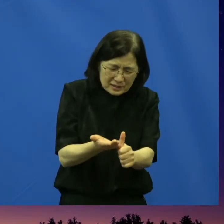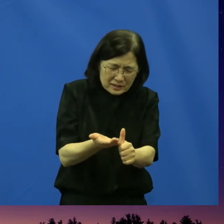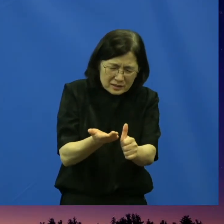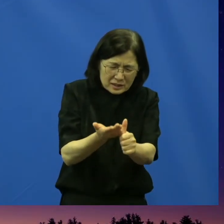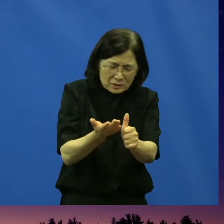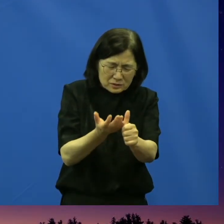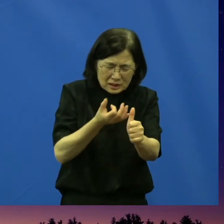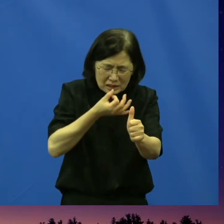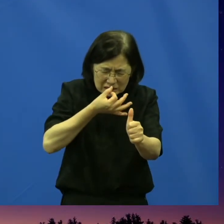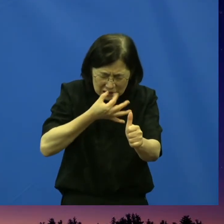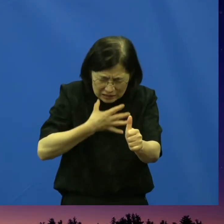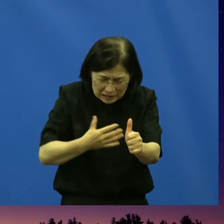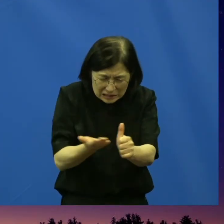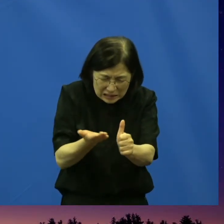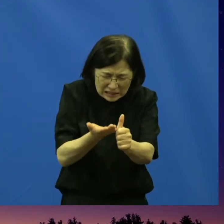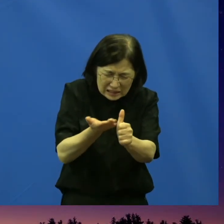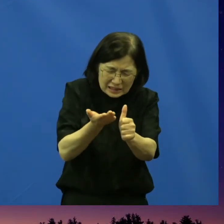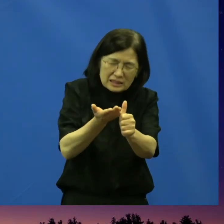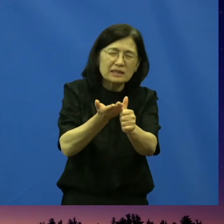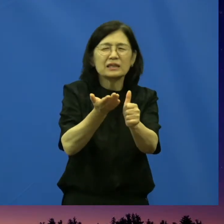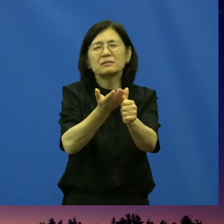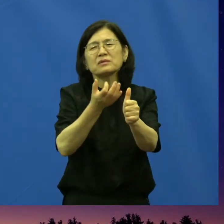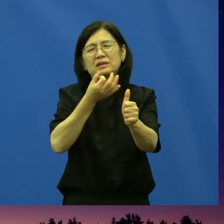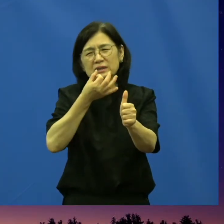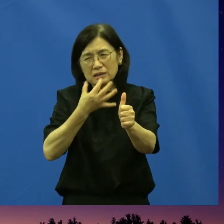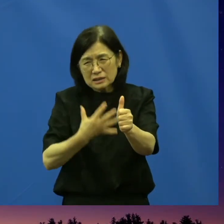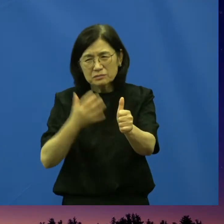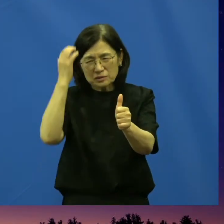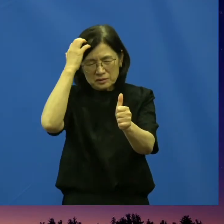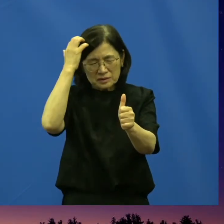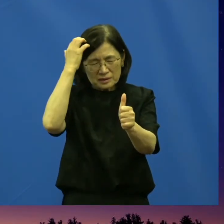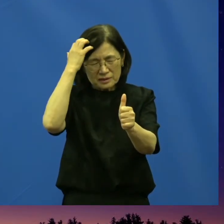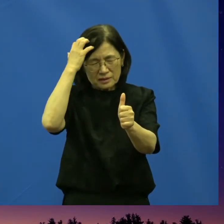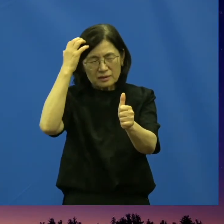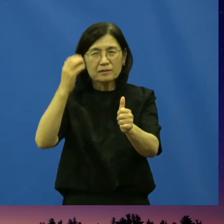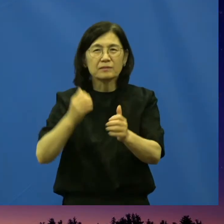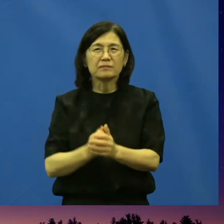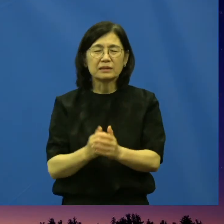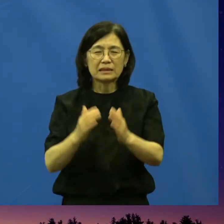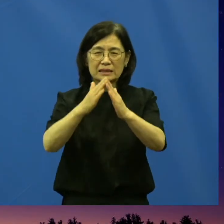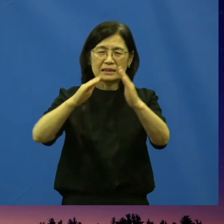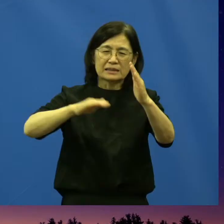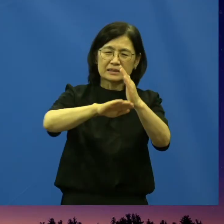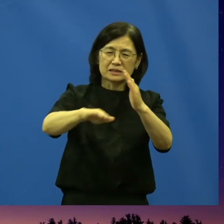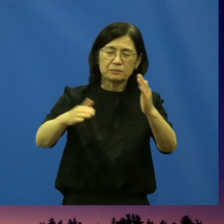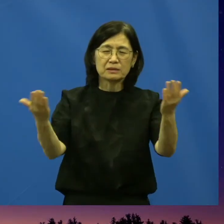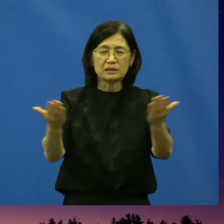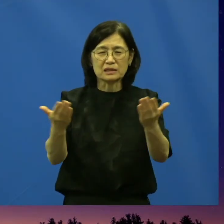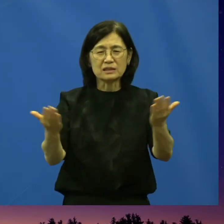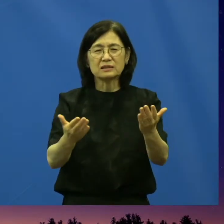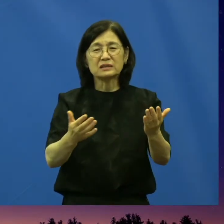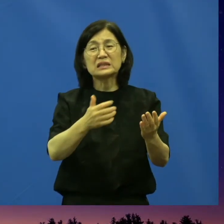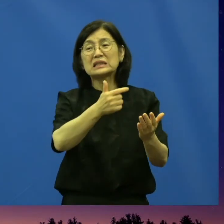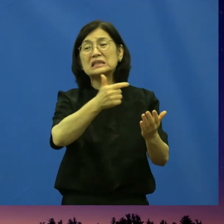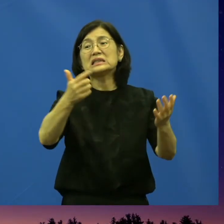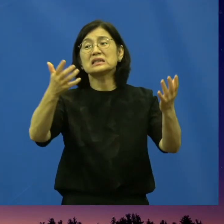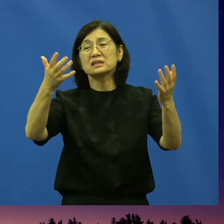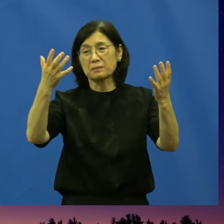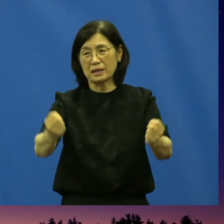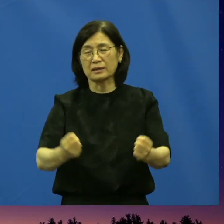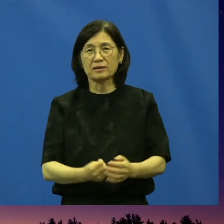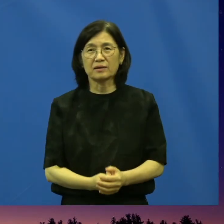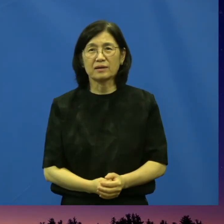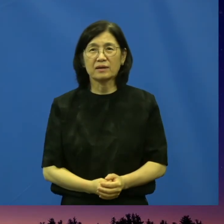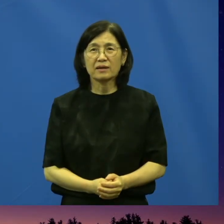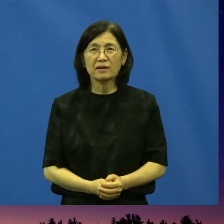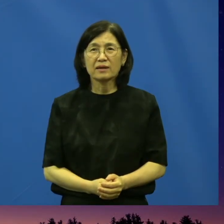아내들이 집에서 하는 일이 표가 안 나. 근데 엄청난 이 가사 일이 엄청난 거예요. 지난번에 박지성 애 키우는